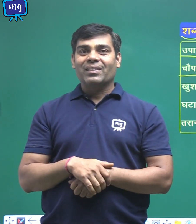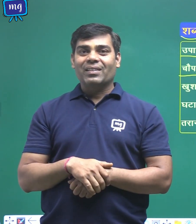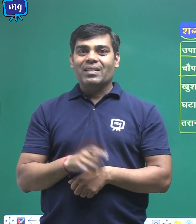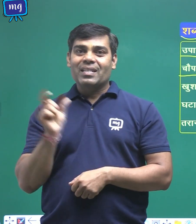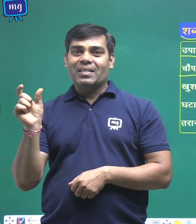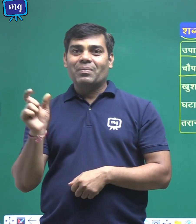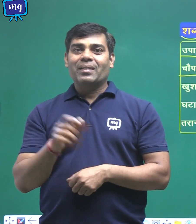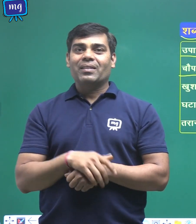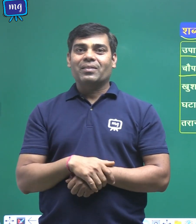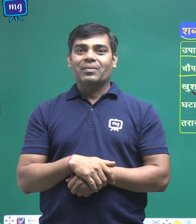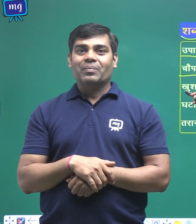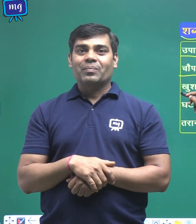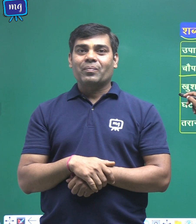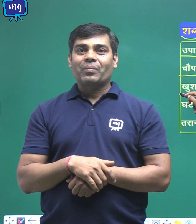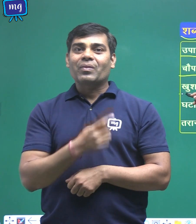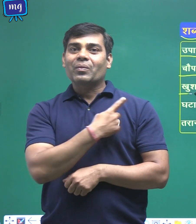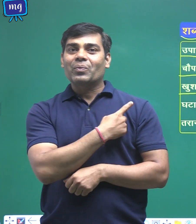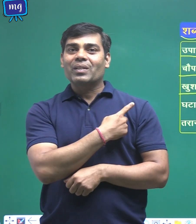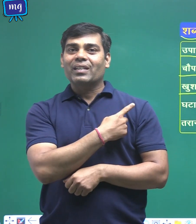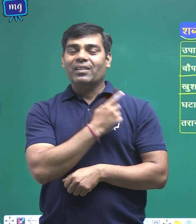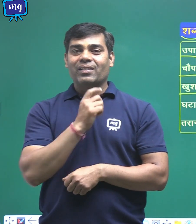शब्द है खुशहाली,